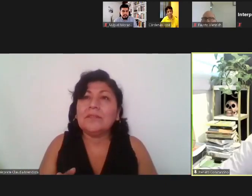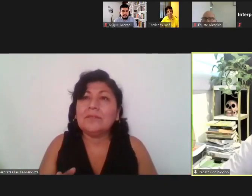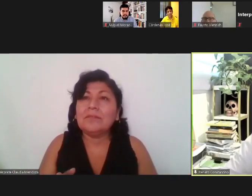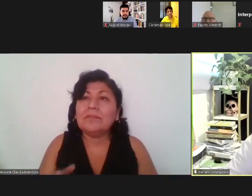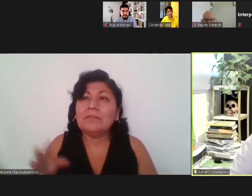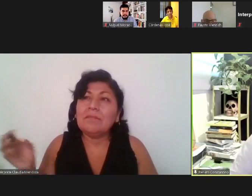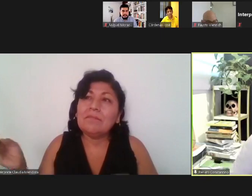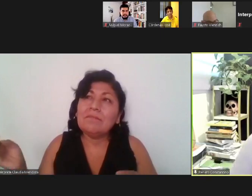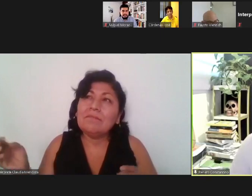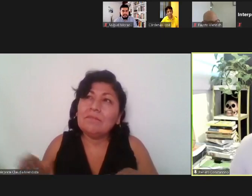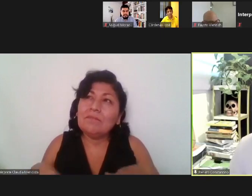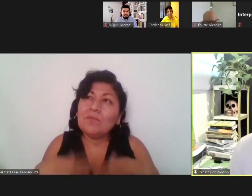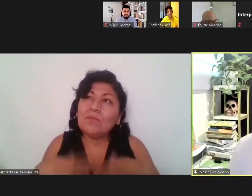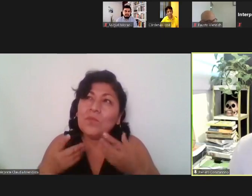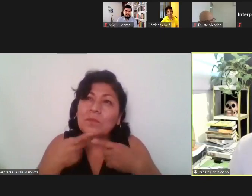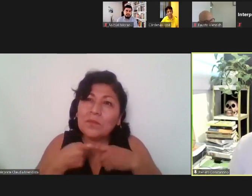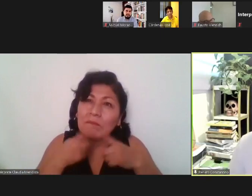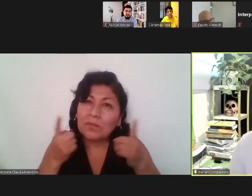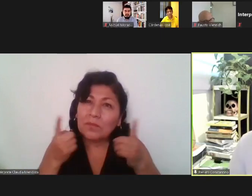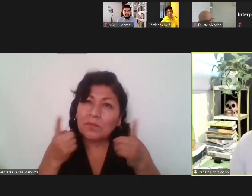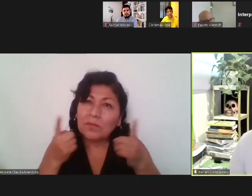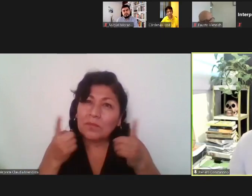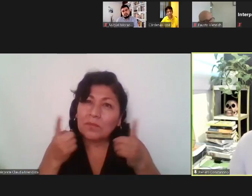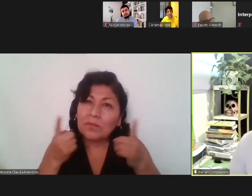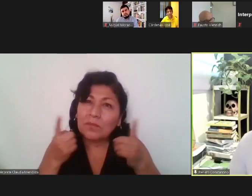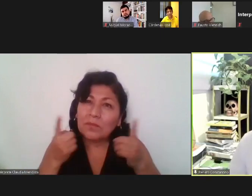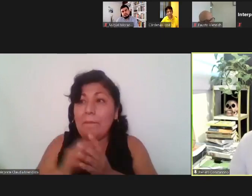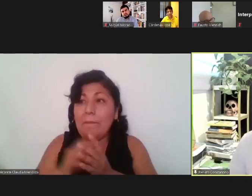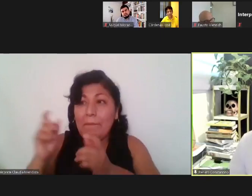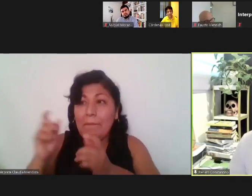acceder a esta información, que